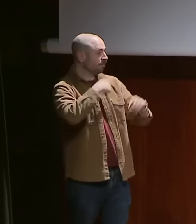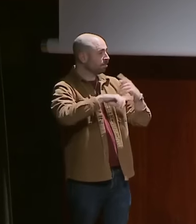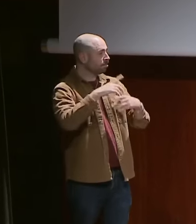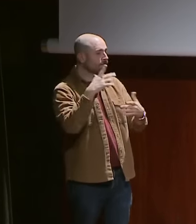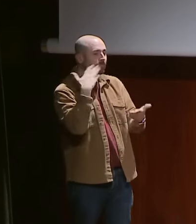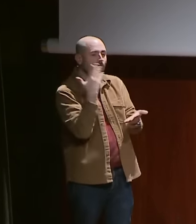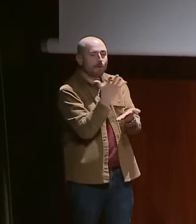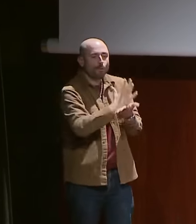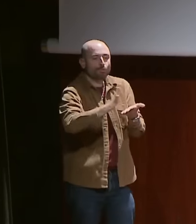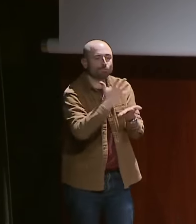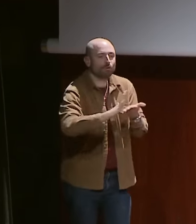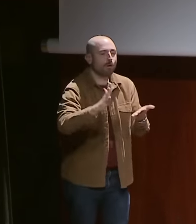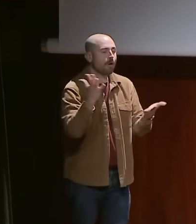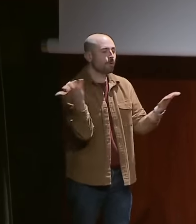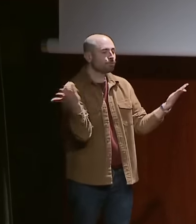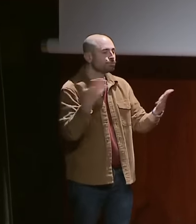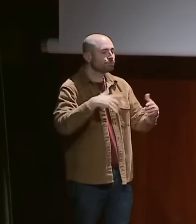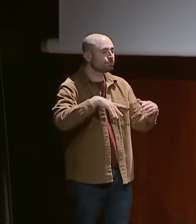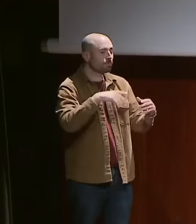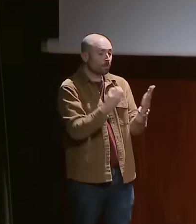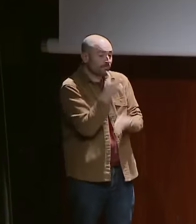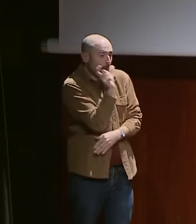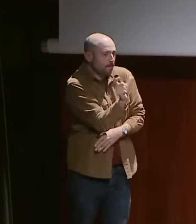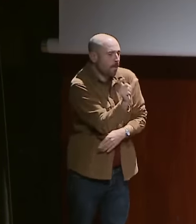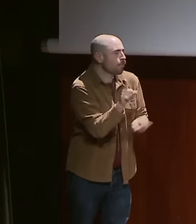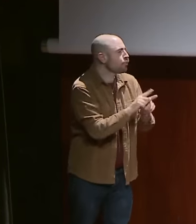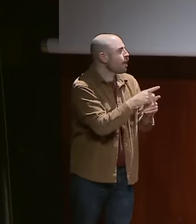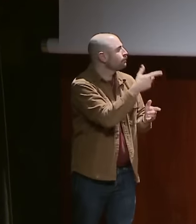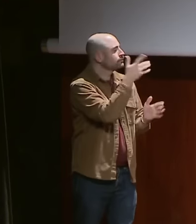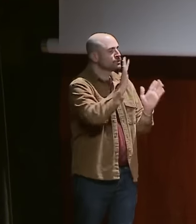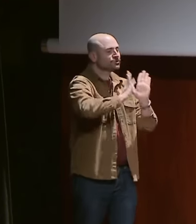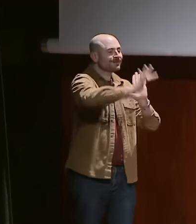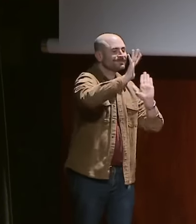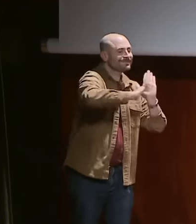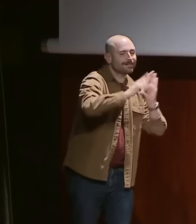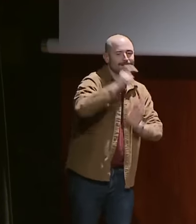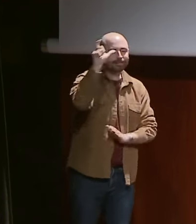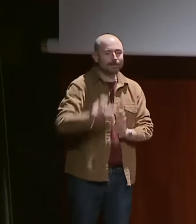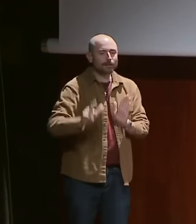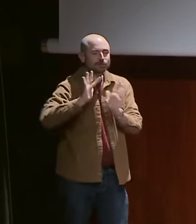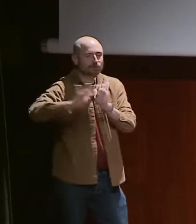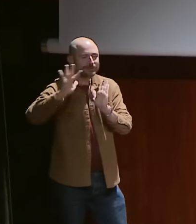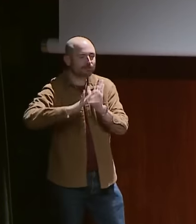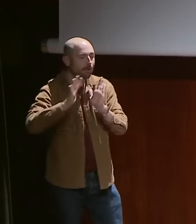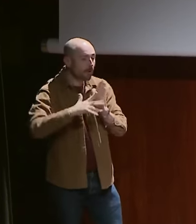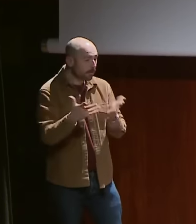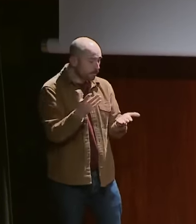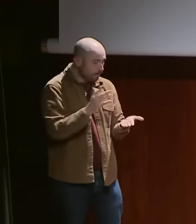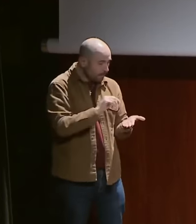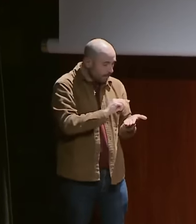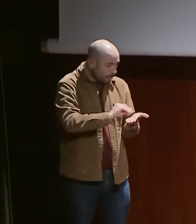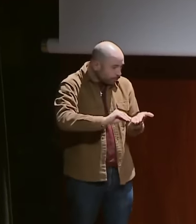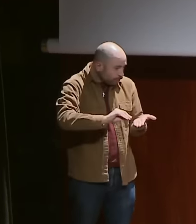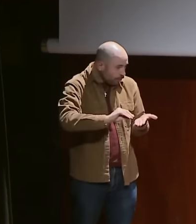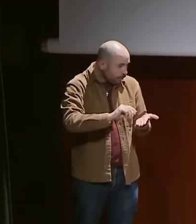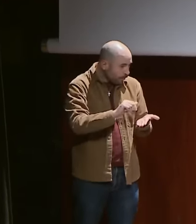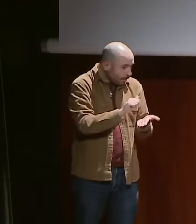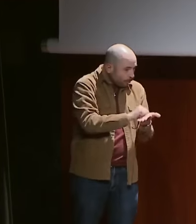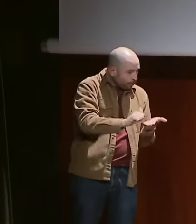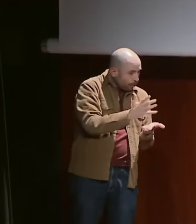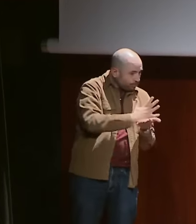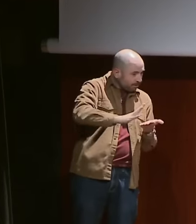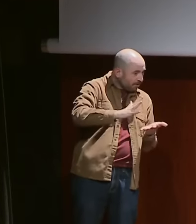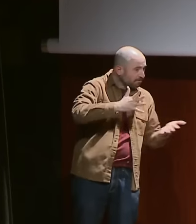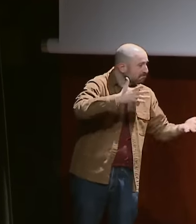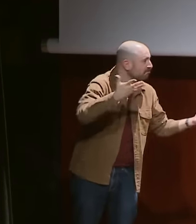question parce que, en fait, on pourrait dire auteur avec quelque chose qui signifie que c'est en langue des signes, qu'on le fait comme chant-signe.